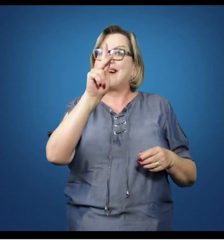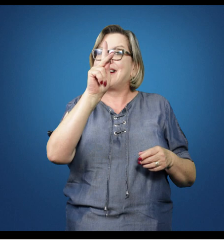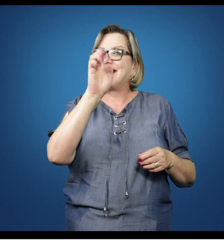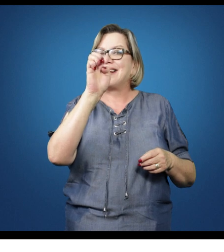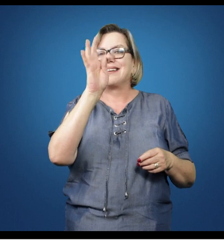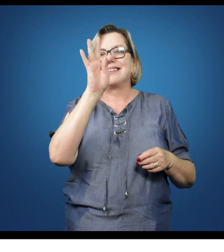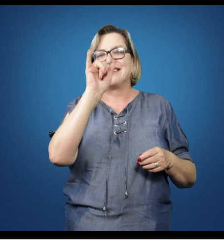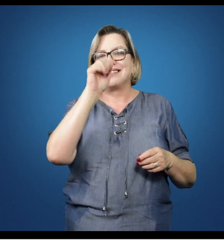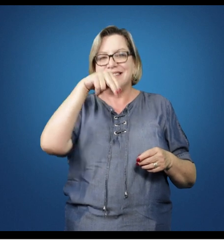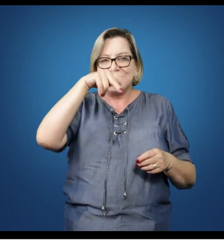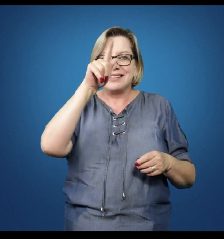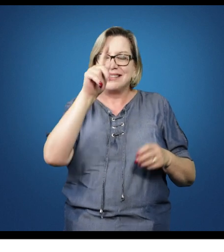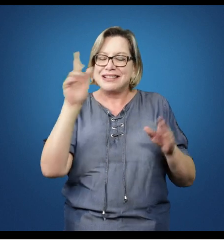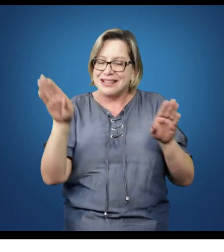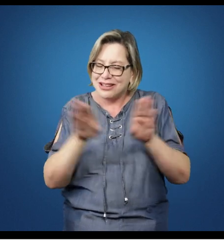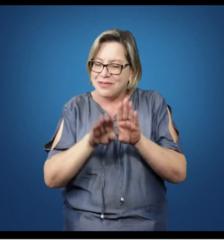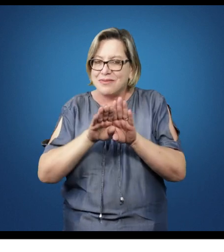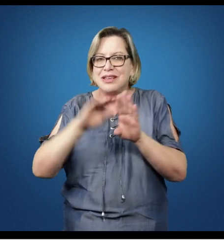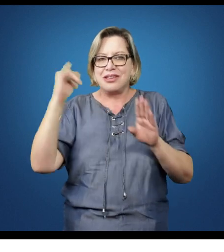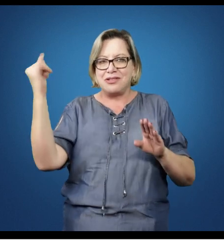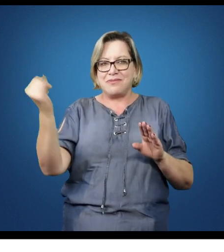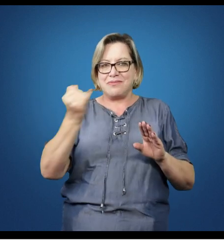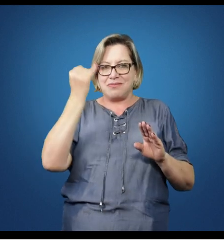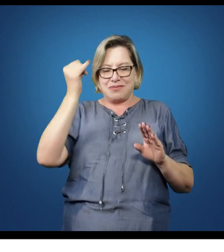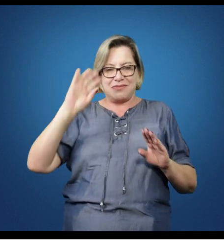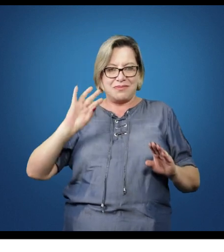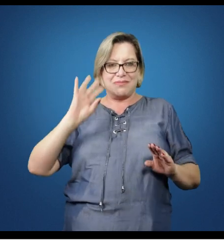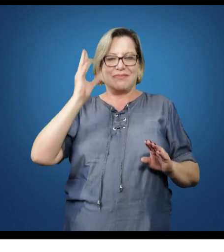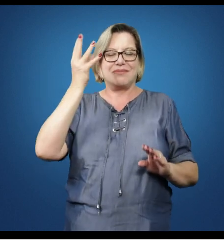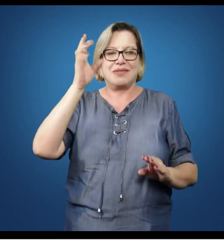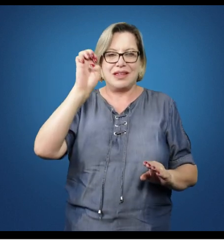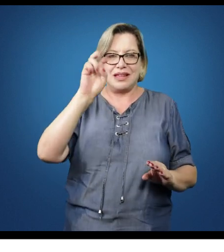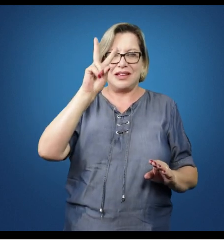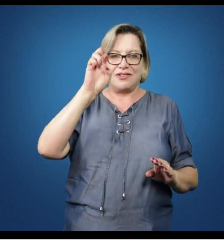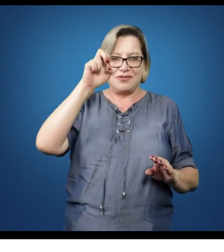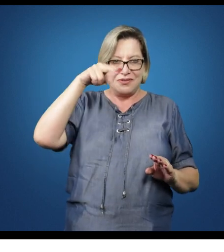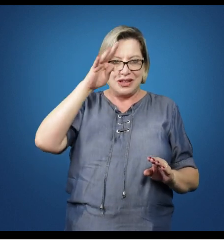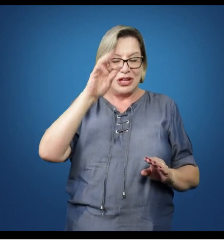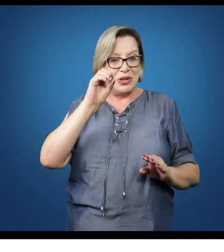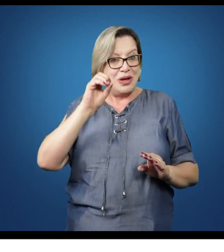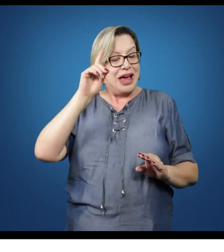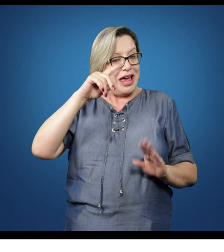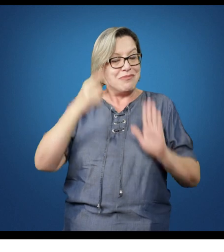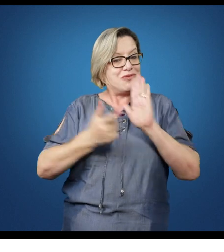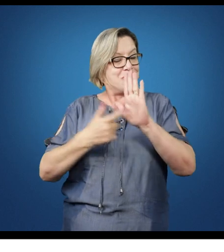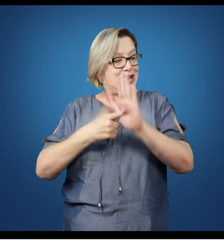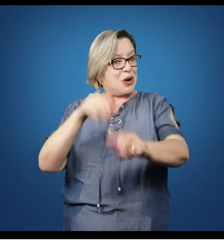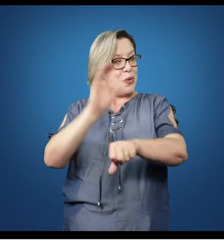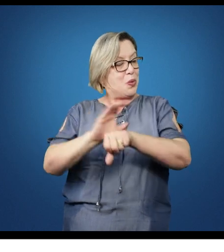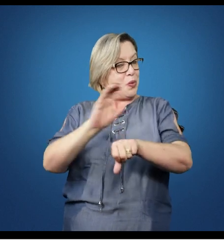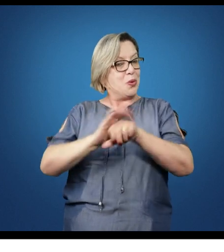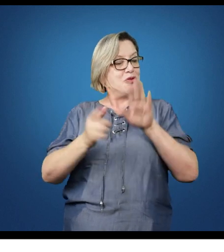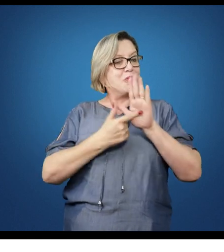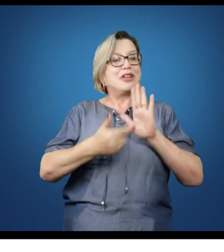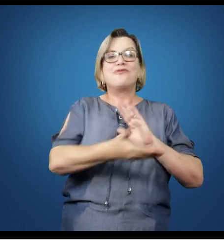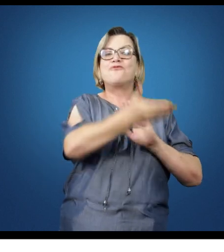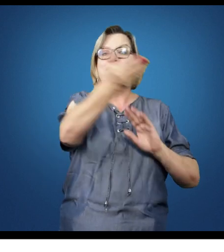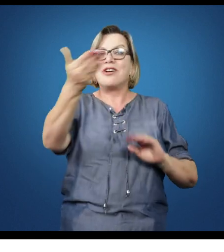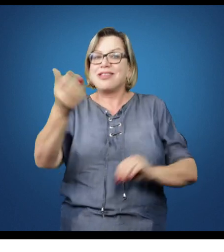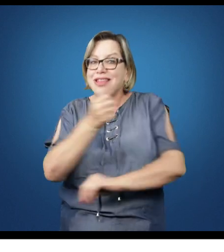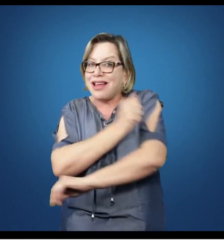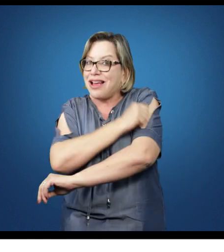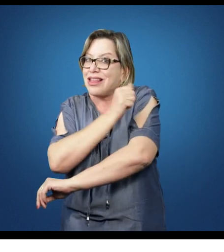a gente conseguir dar conta de um evento é o nome do curso é o nome de vocês enquanto fé alunos informação